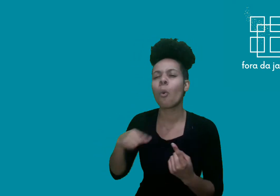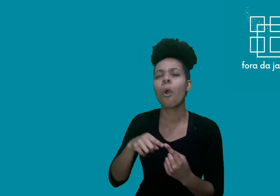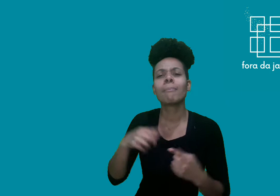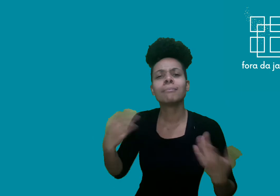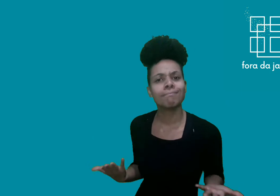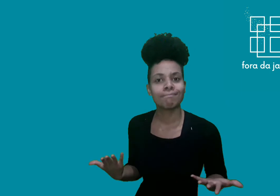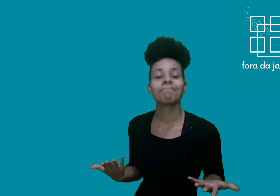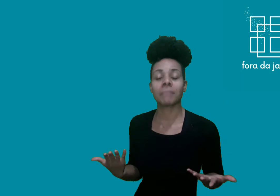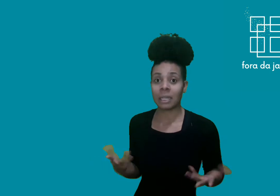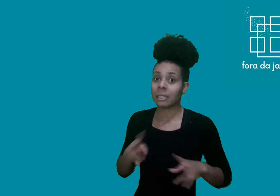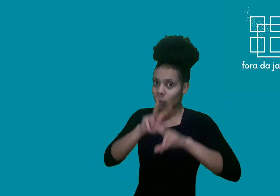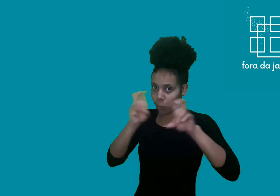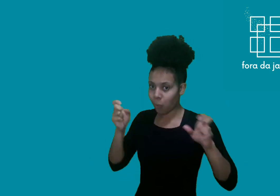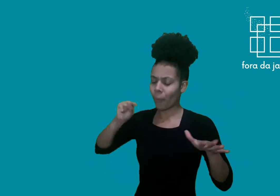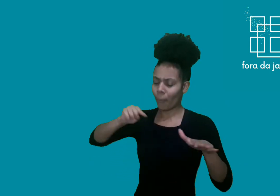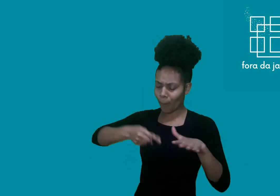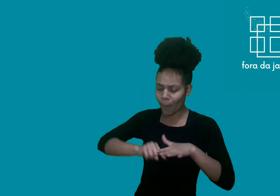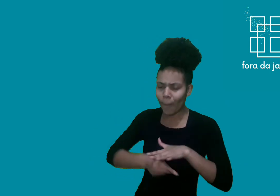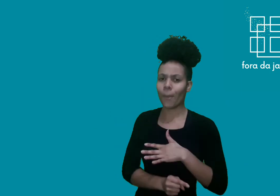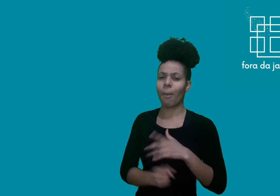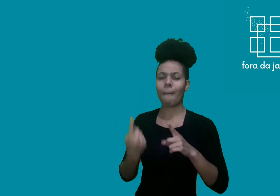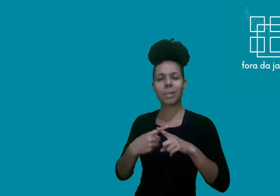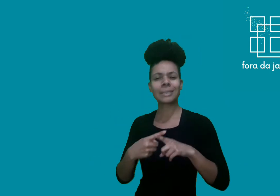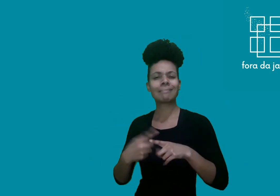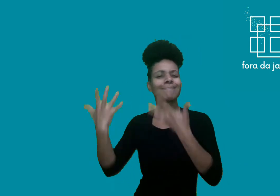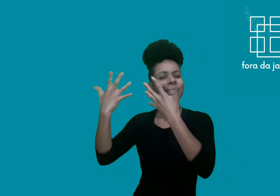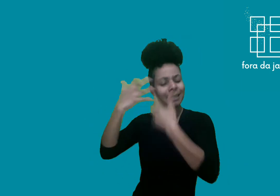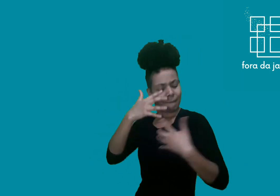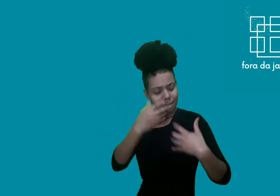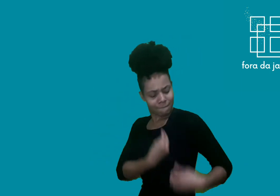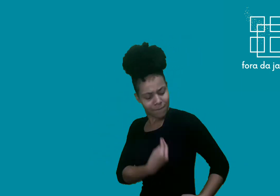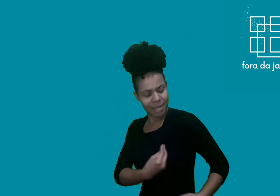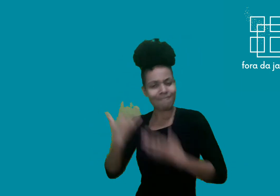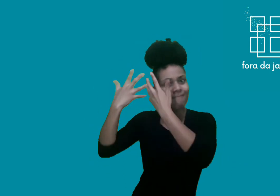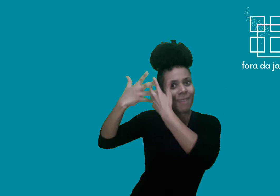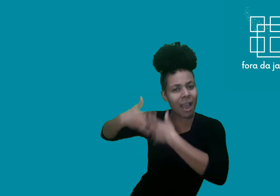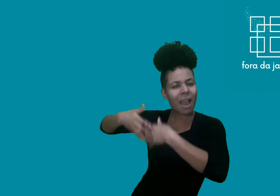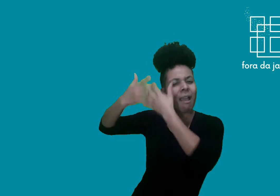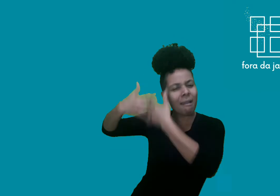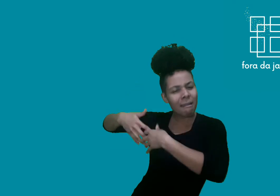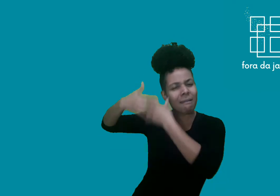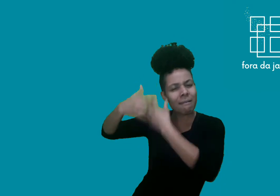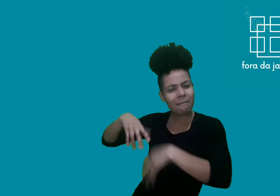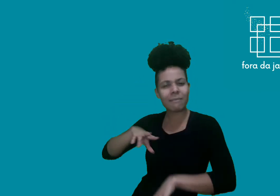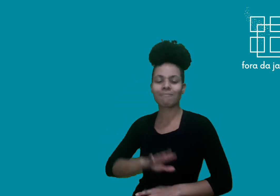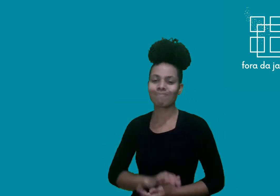pouco confortável. Isso dói um pouco, incomoda, porque a gente está acostumado a viver na inércia, sem